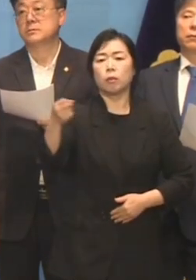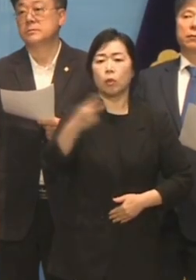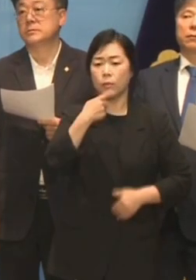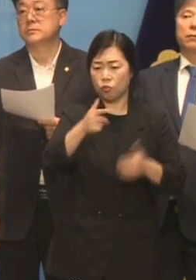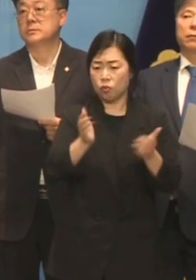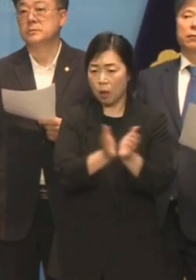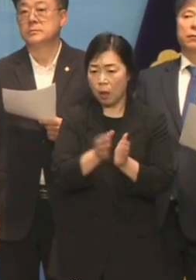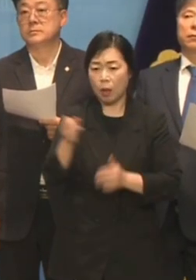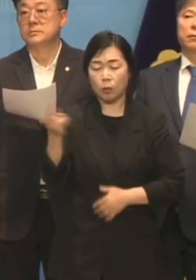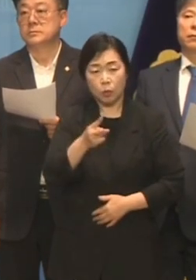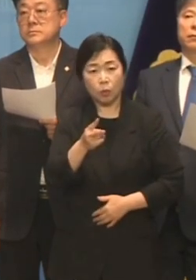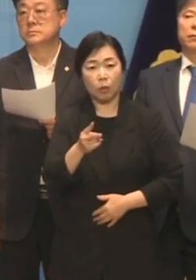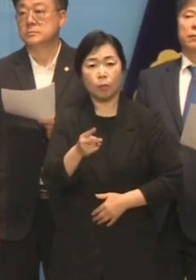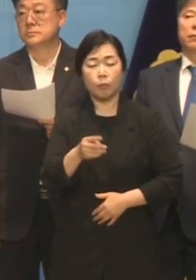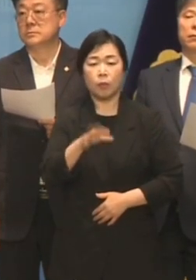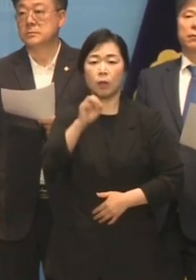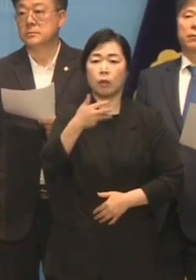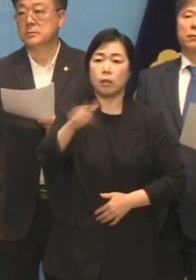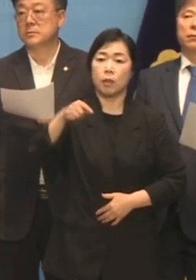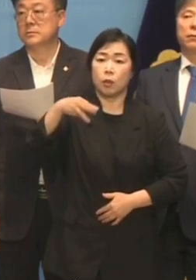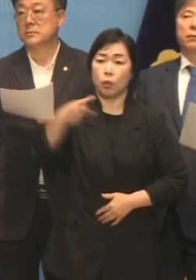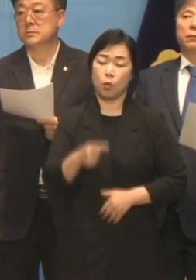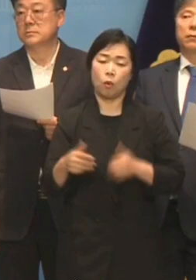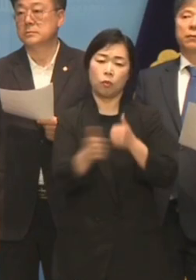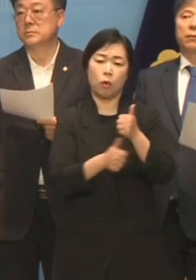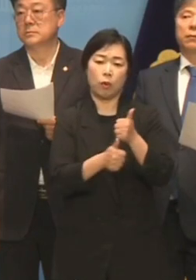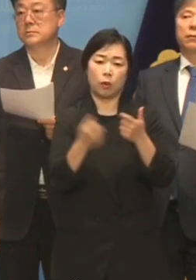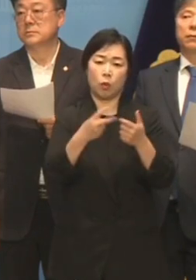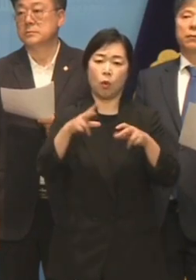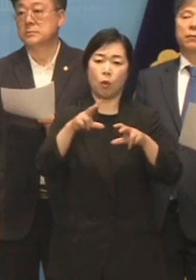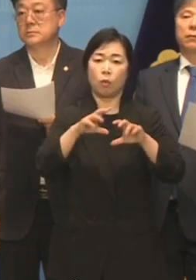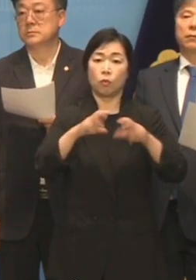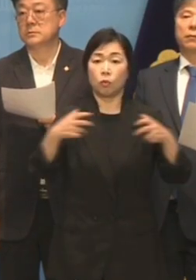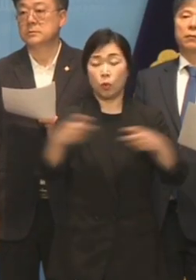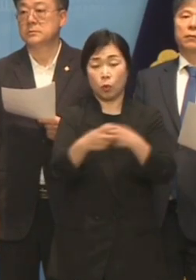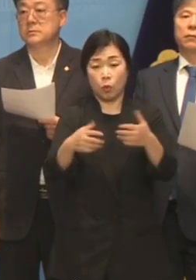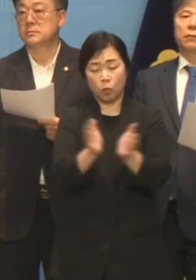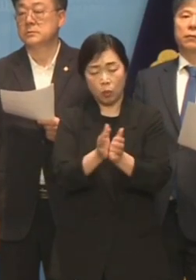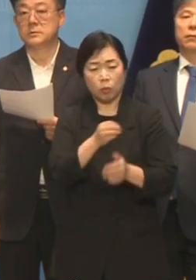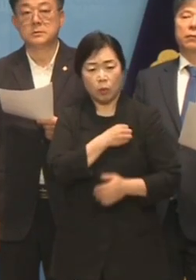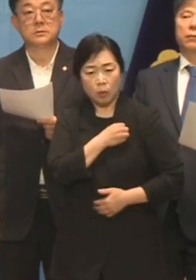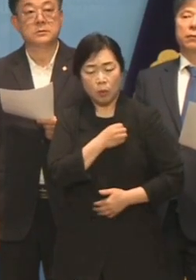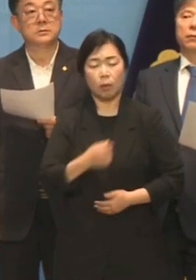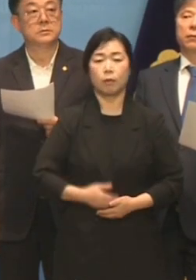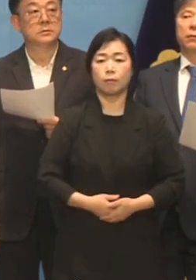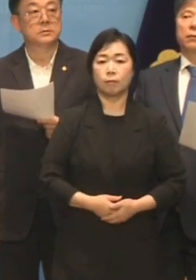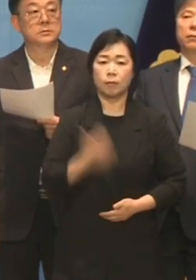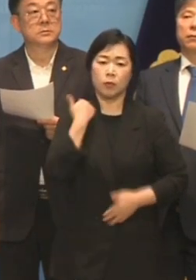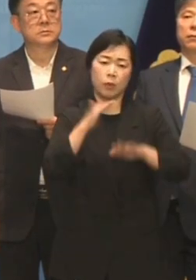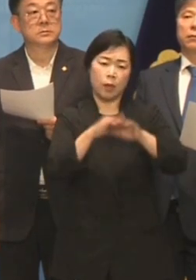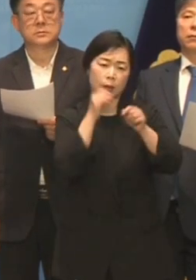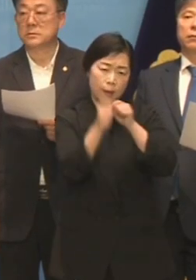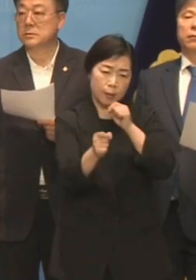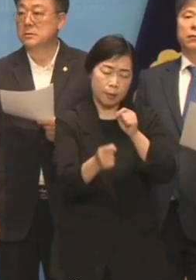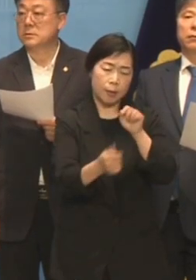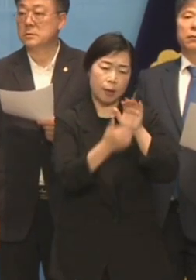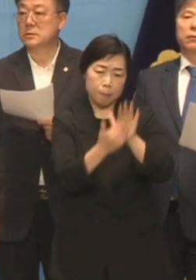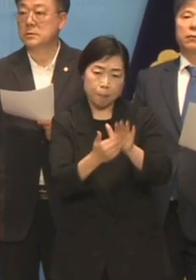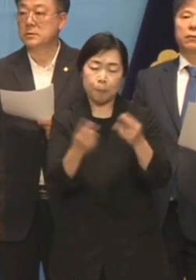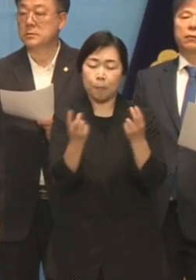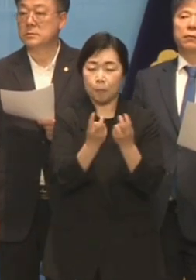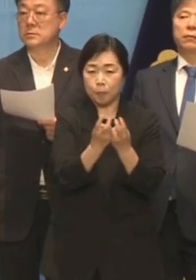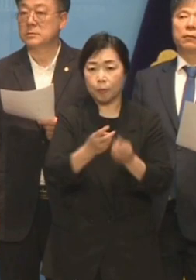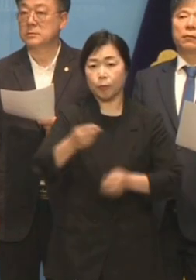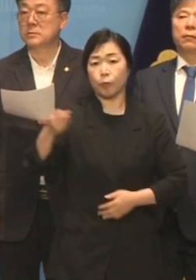저희 민주당과 민주당의 을주로위원회와 국토교통위원회 등등에서는 전세사기와 깡통전세를 어떻게 막을